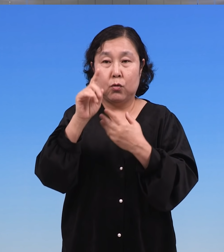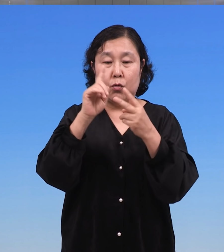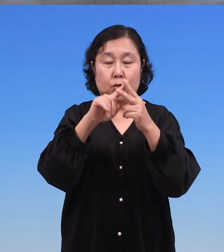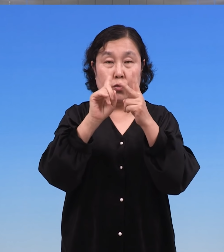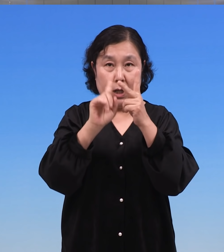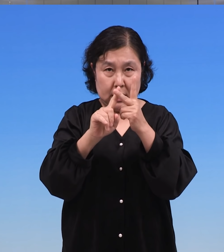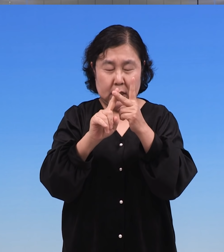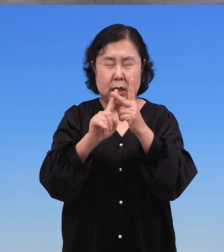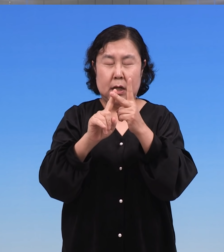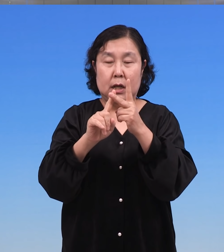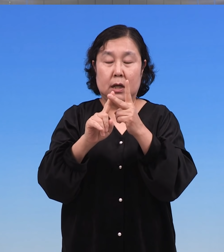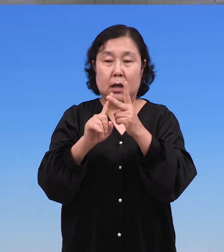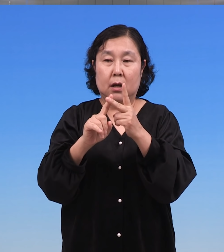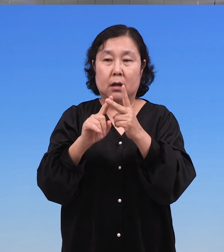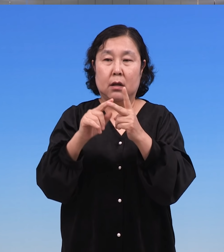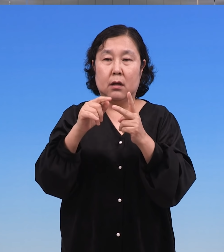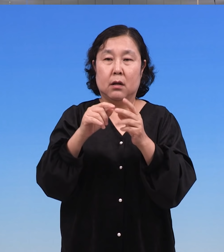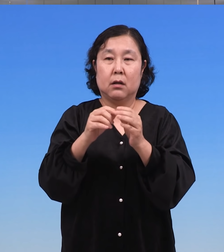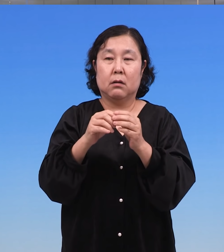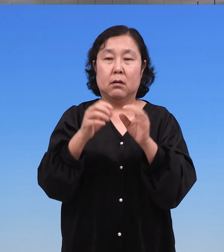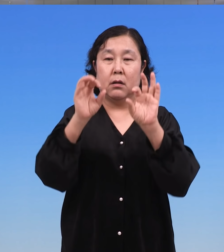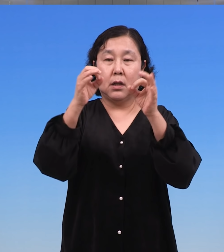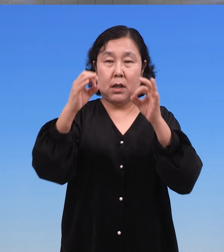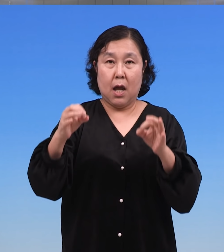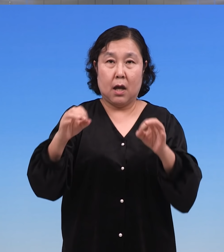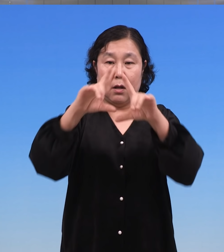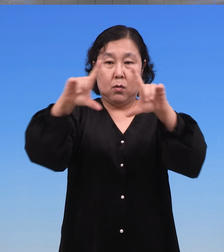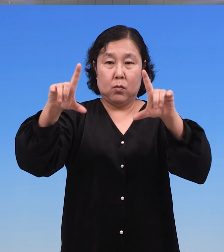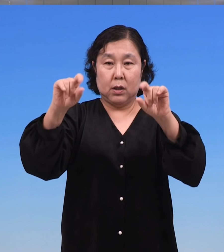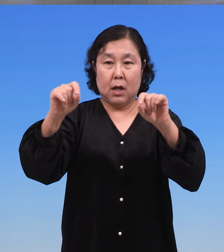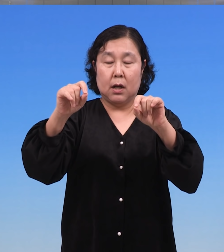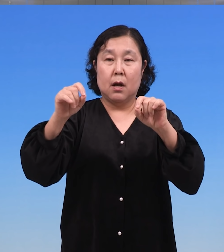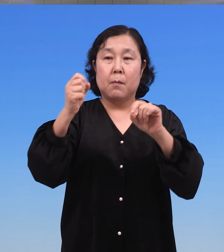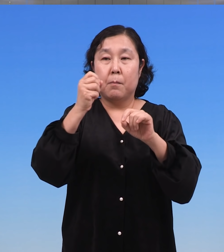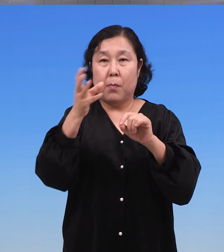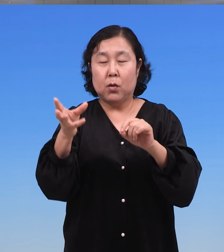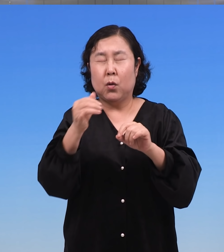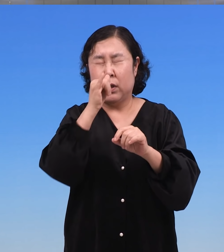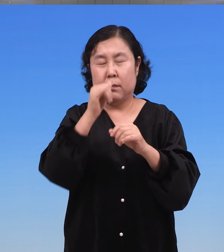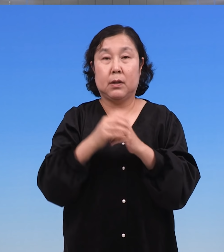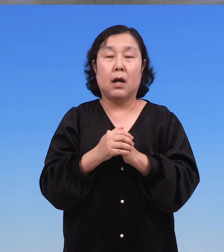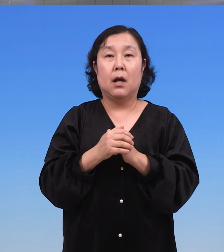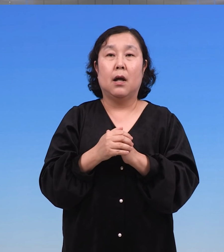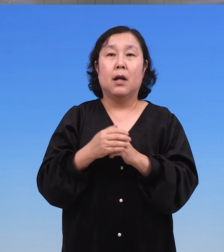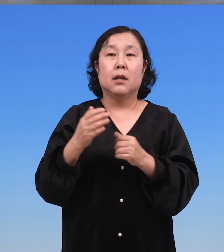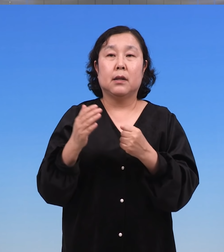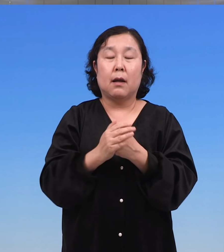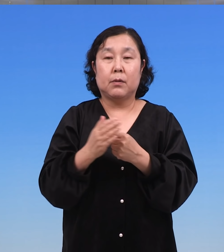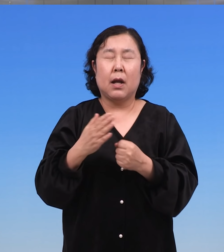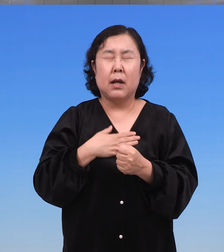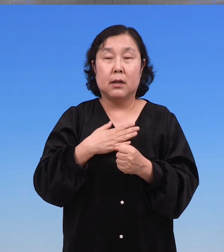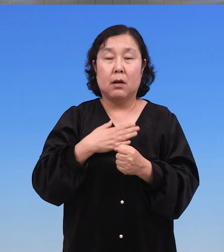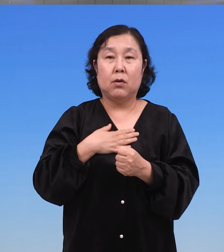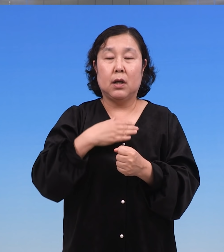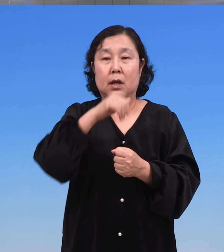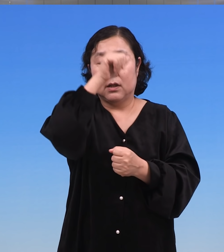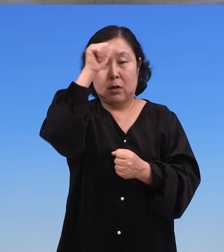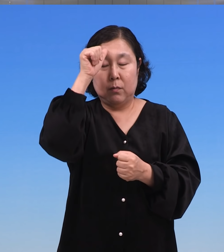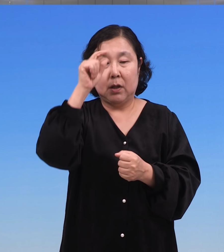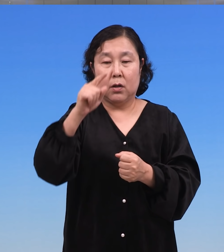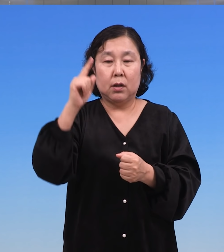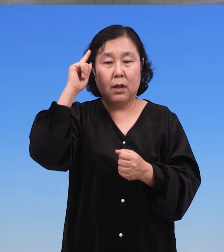지금 당장 이 후원금이 지금 필요하기 때문에 우리 당회에서 우리 장로님들은 항상 이런 일에 만장일치로 결의를 해주시는